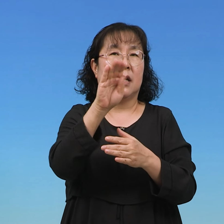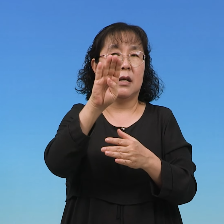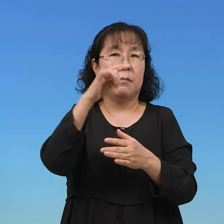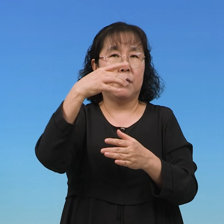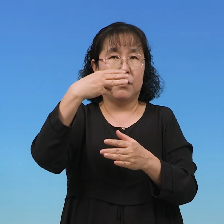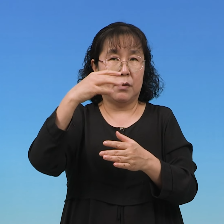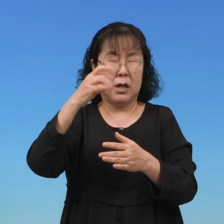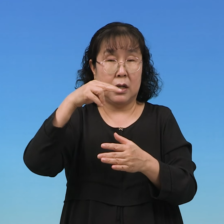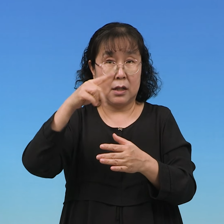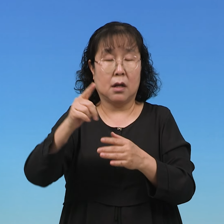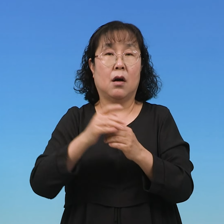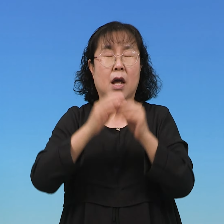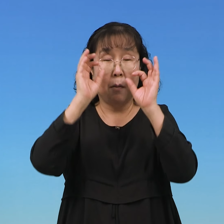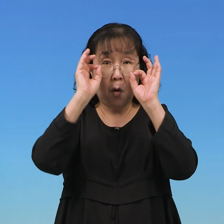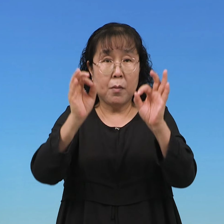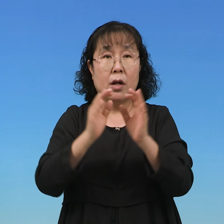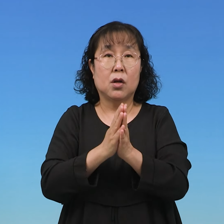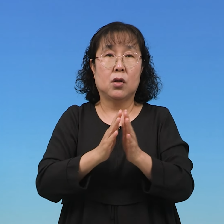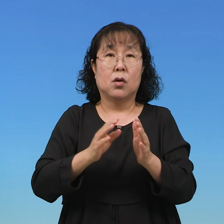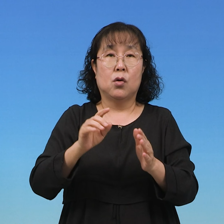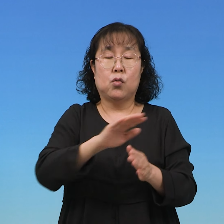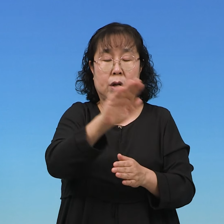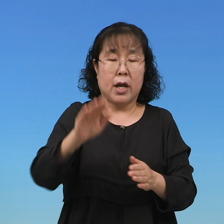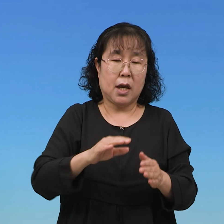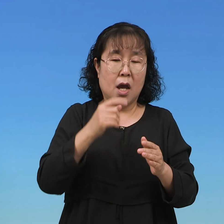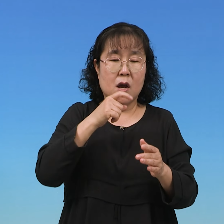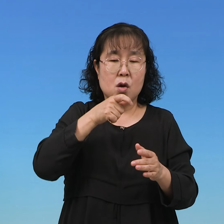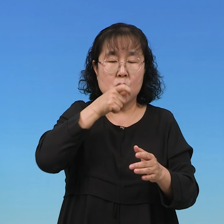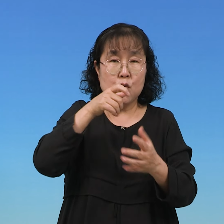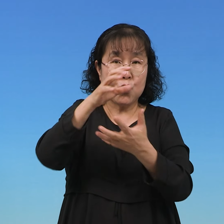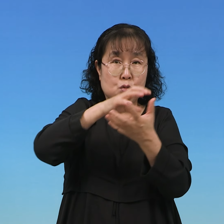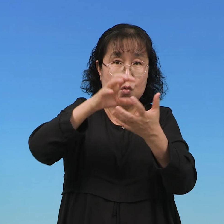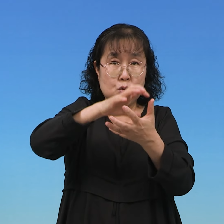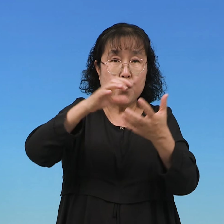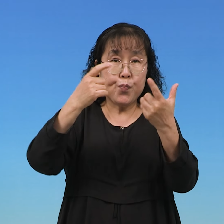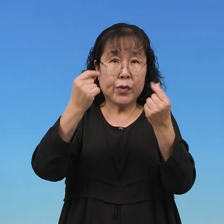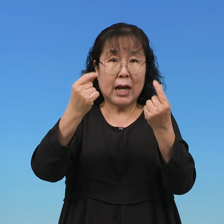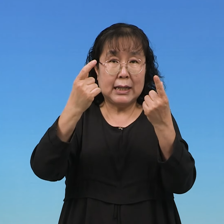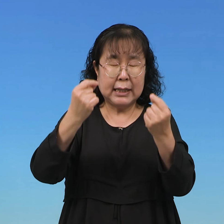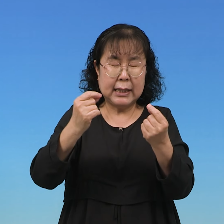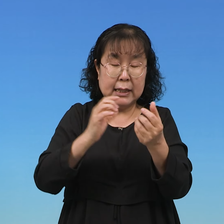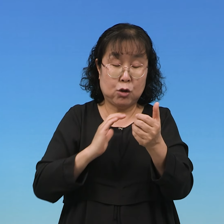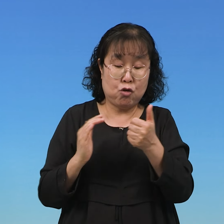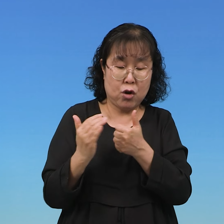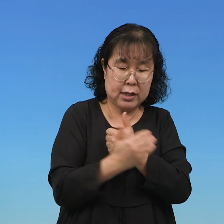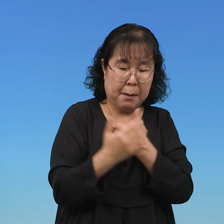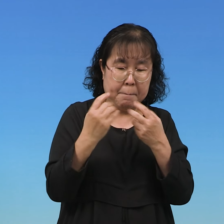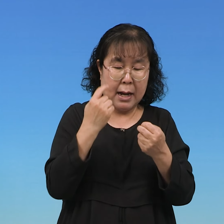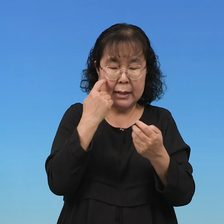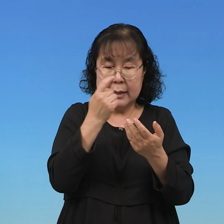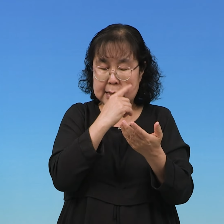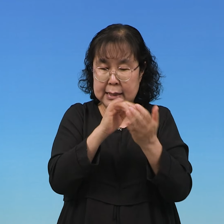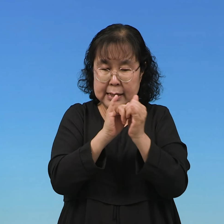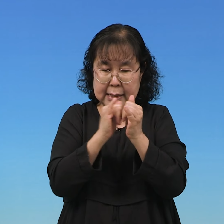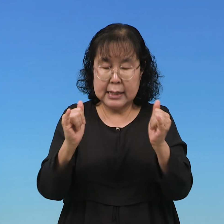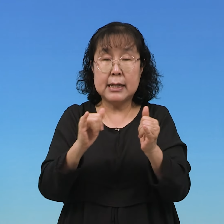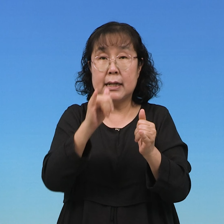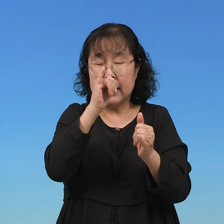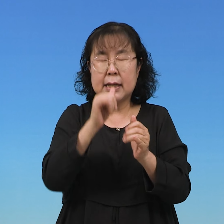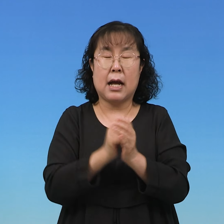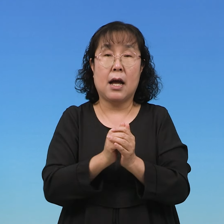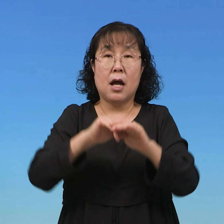이러므로 우리에게 구름같이 둘러싼 허다한 증인들이 있으니 모든 무거운 것과 얽매이기 쉬운